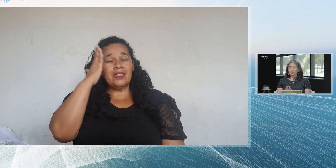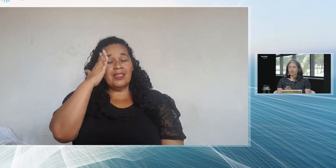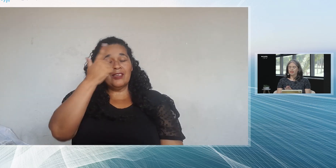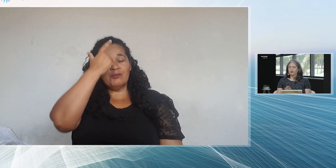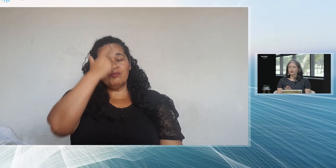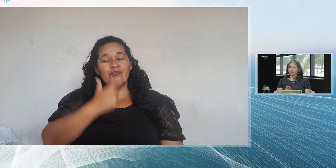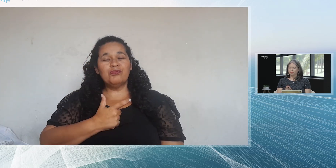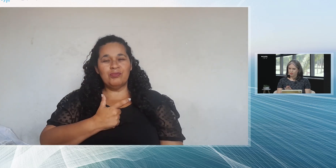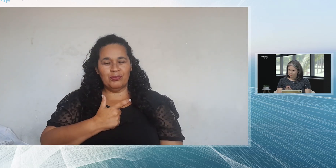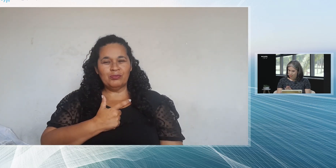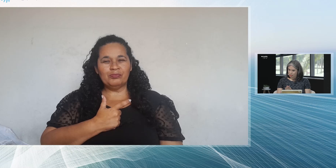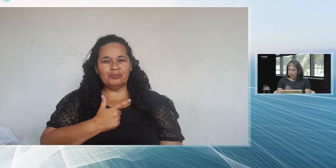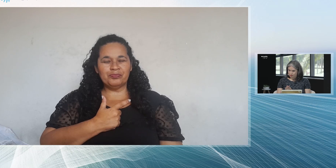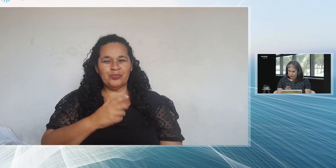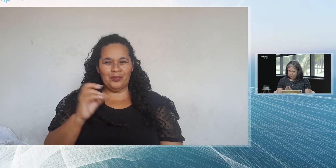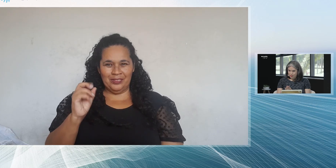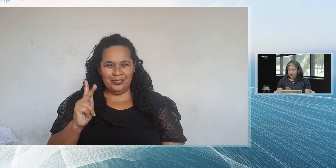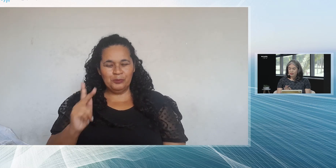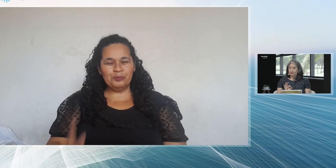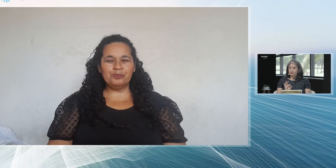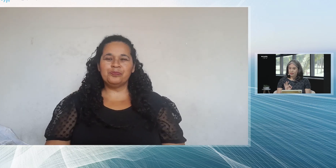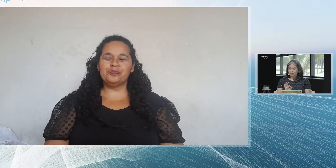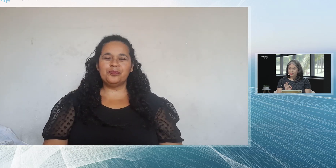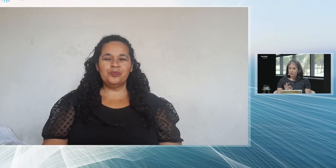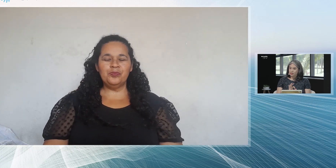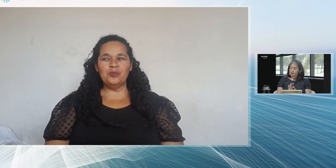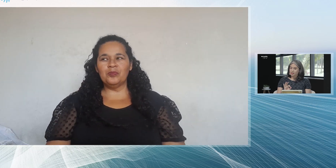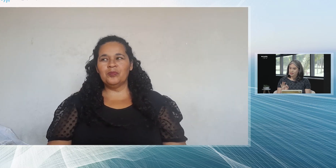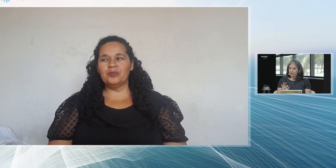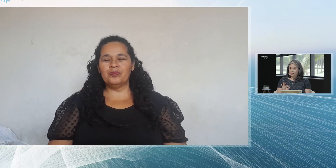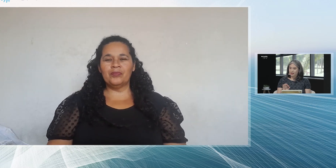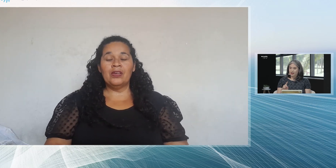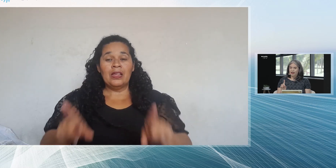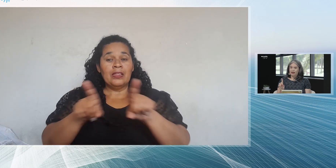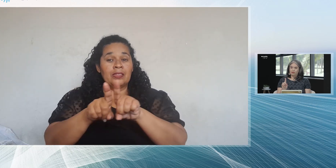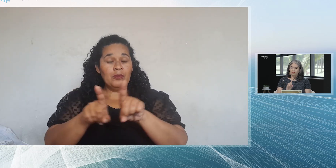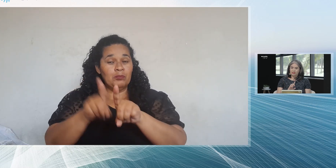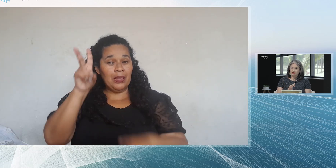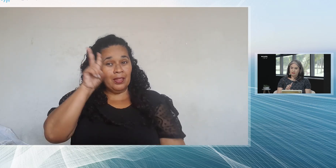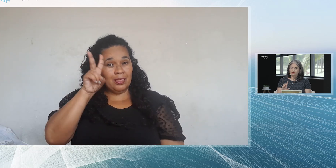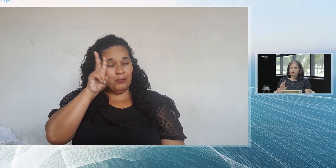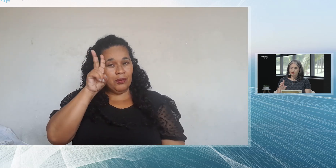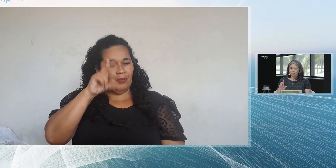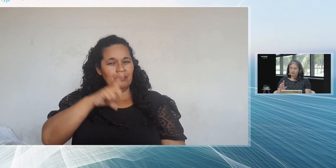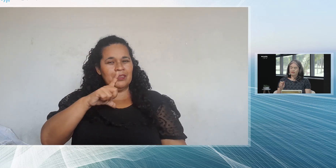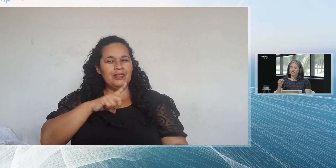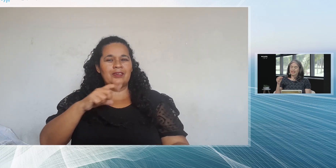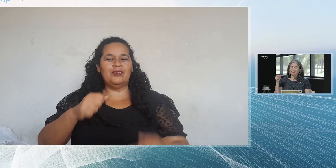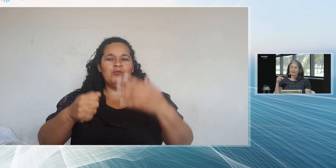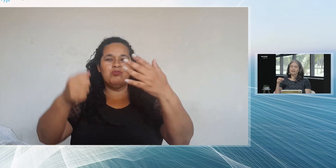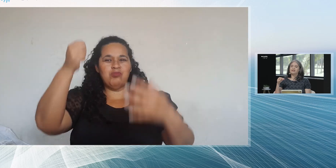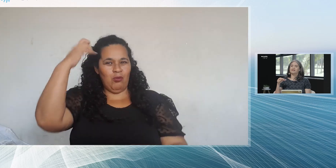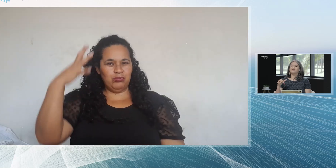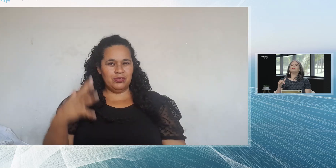possam compartilhar um pouquinho da minha imagem, tá bom? E para você não esquecer, a audiodescrição do cenário vai